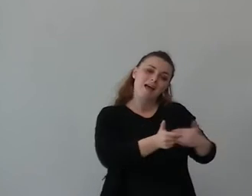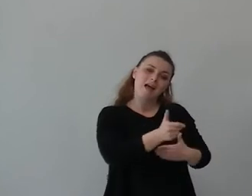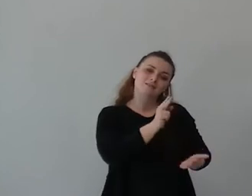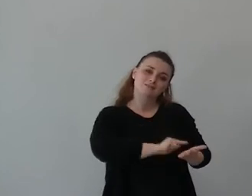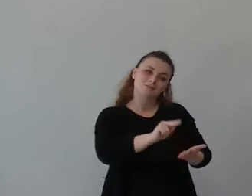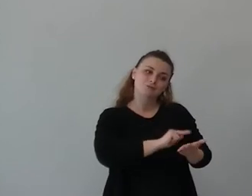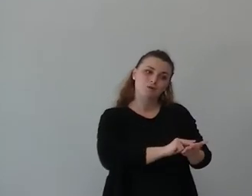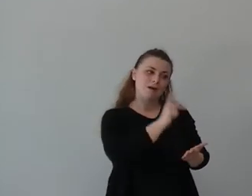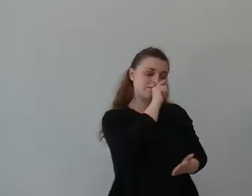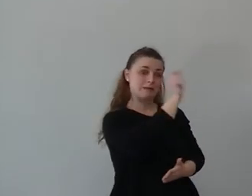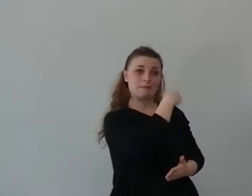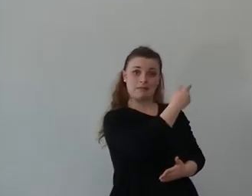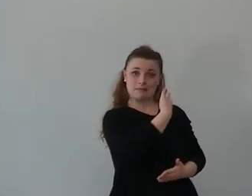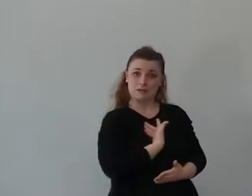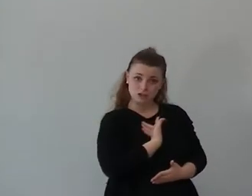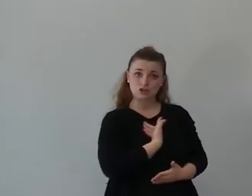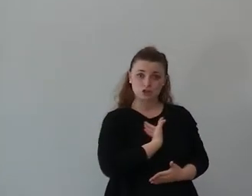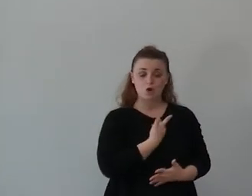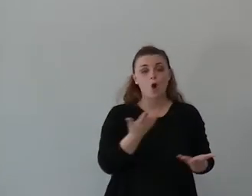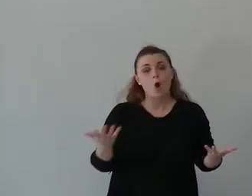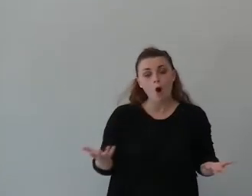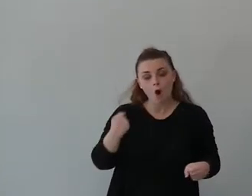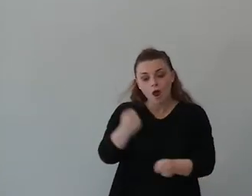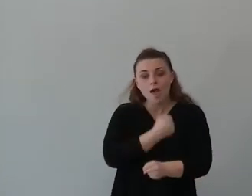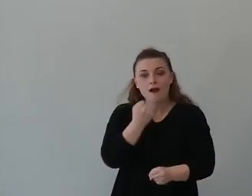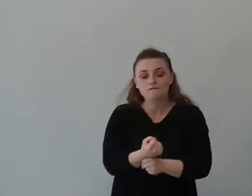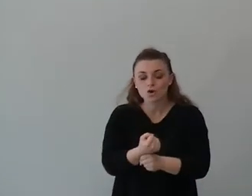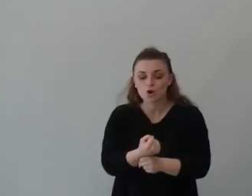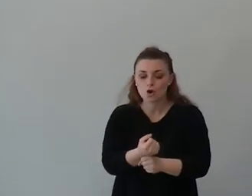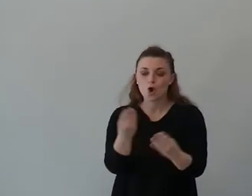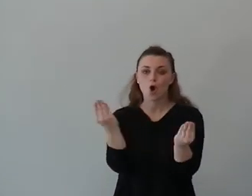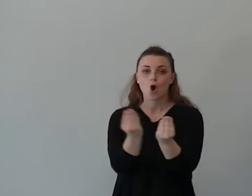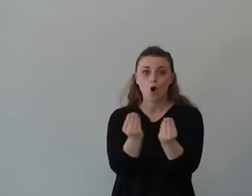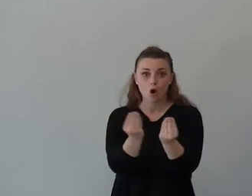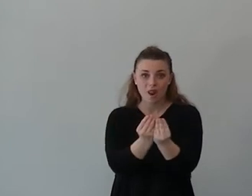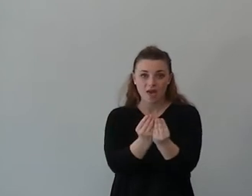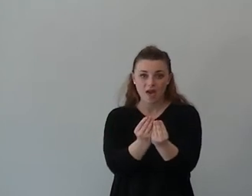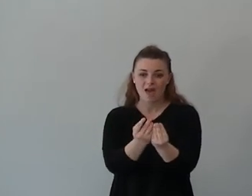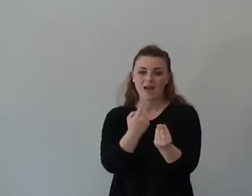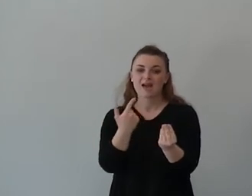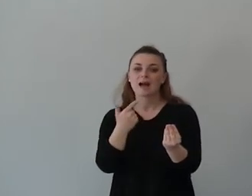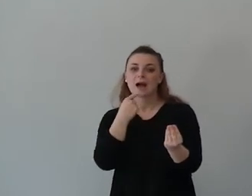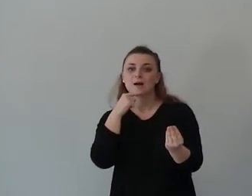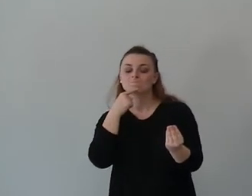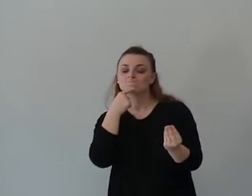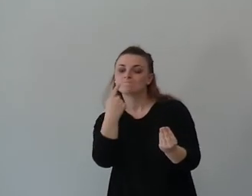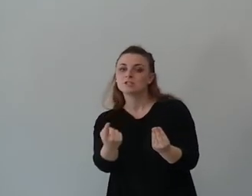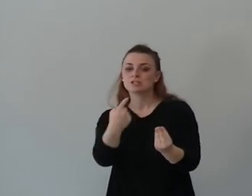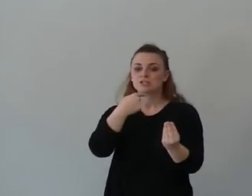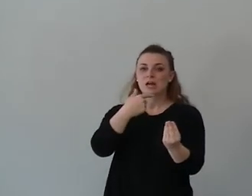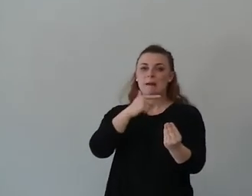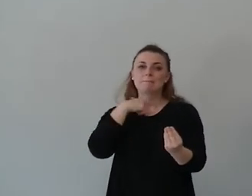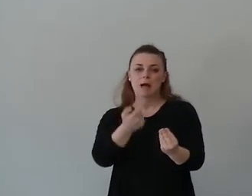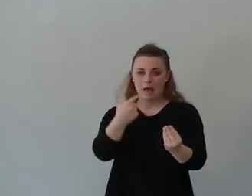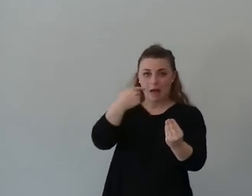di lavoro che dice delle bugie su di te. The person in church who doesn't greet you. La persona in chiesa che non ti saluta.